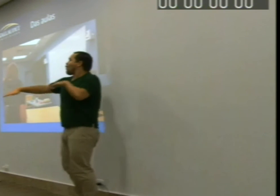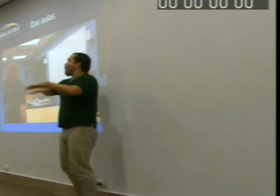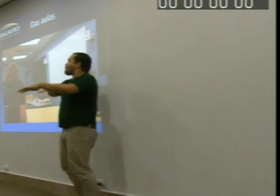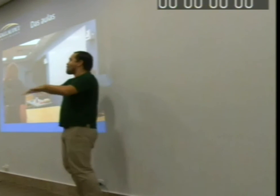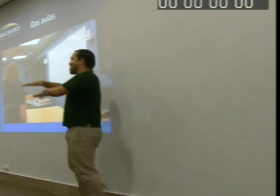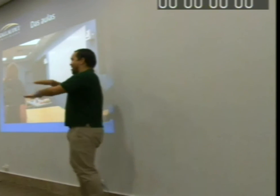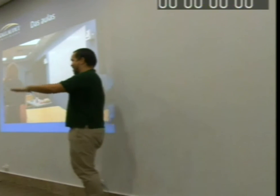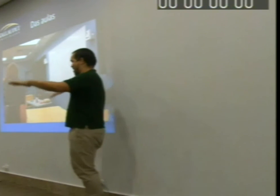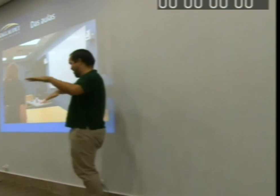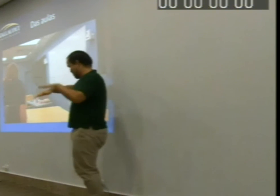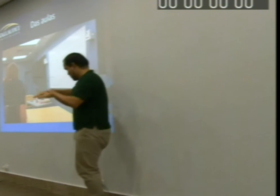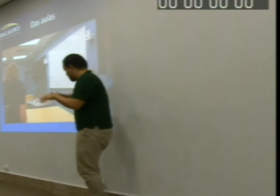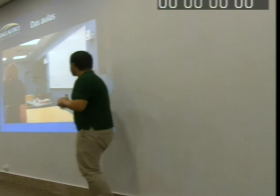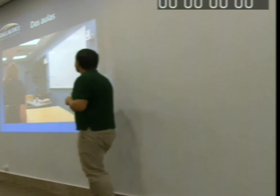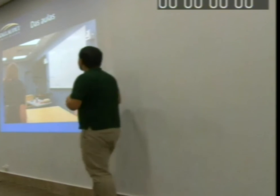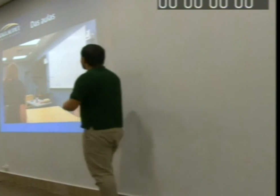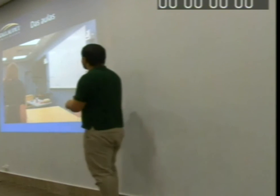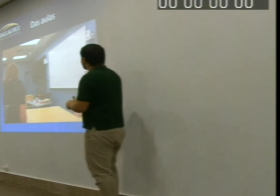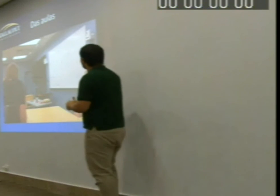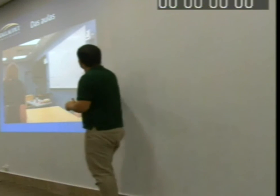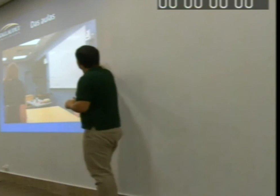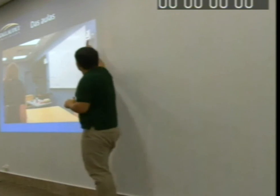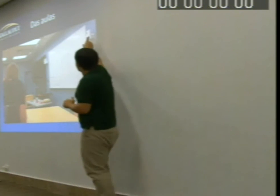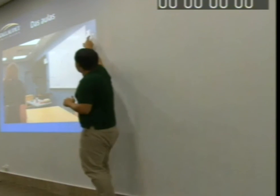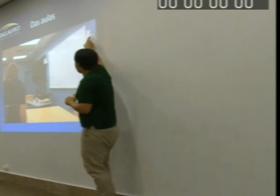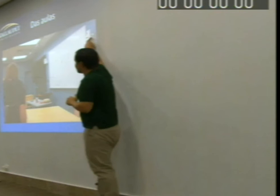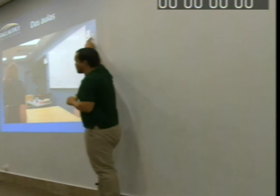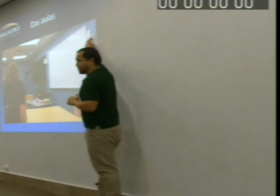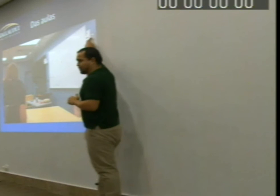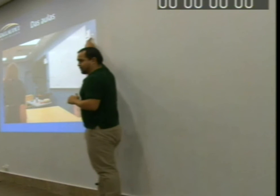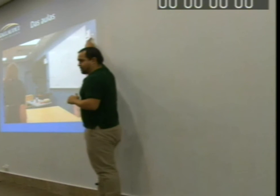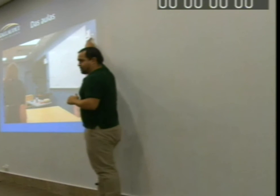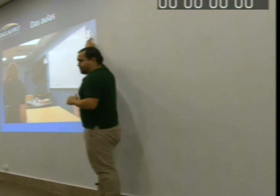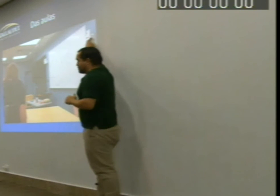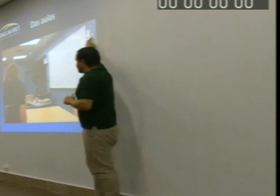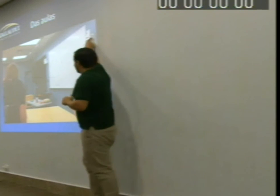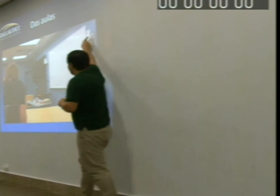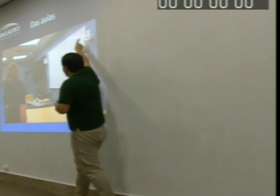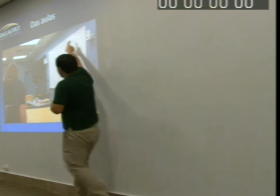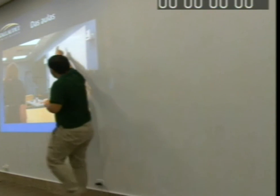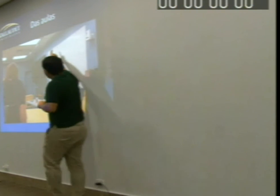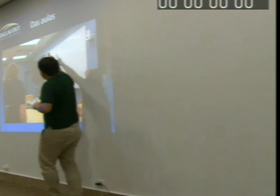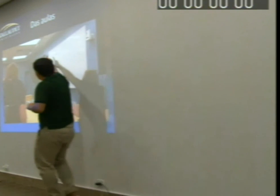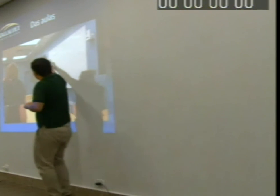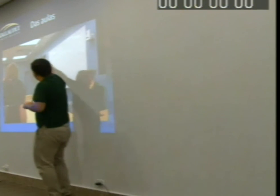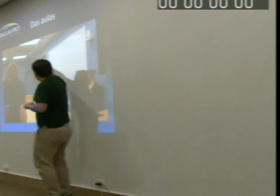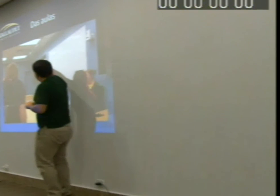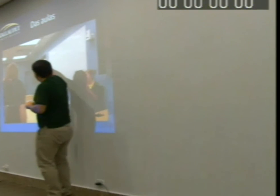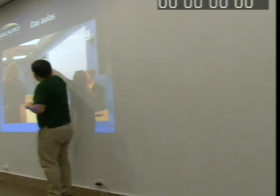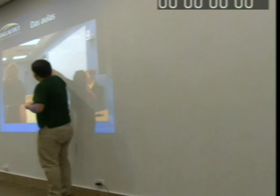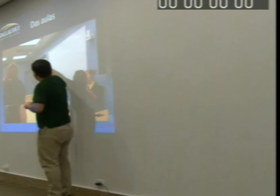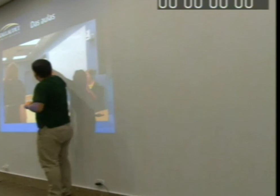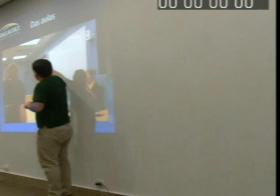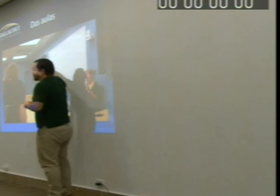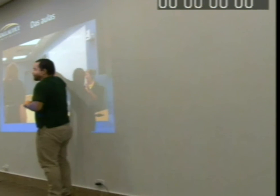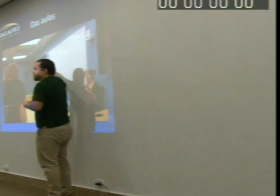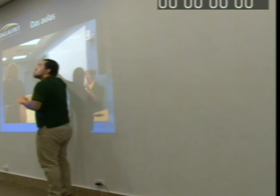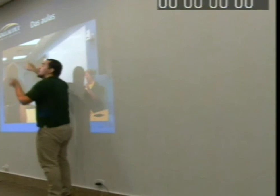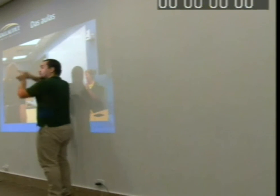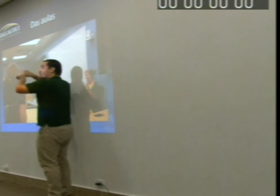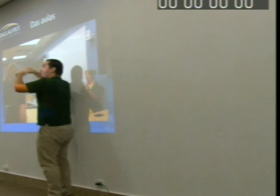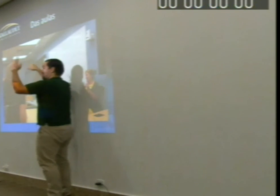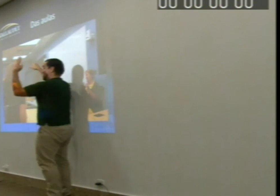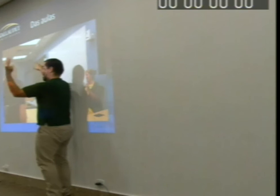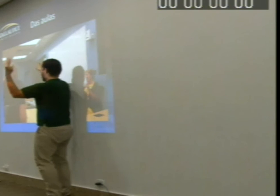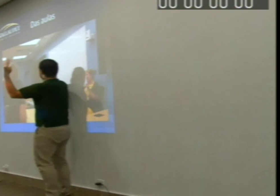então o cada movimento eles poderiam fazer para acompanhar e que que são essas câmeras aqui